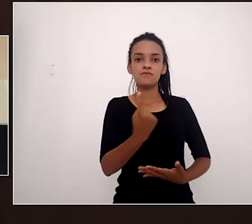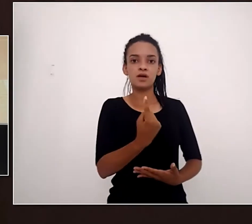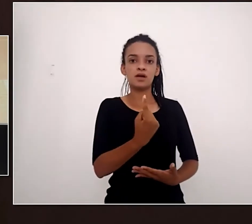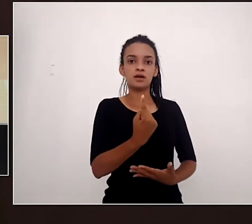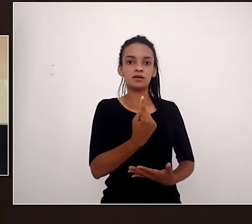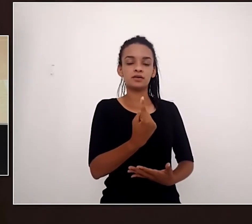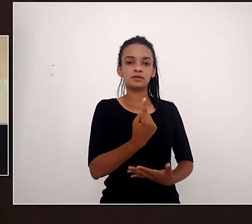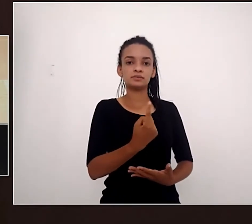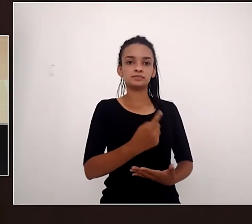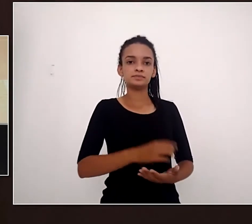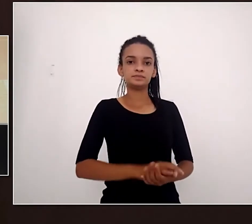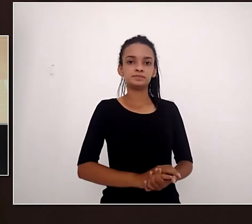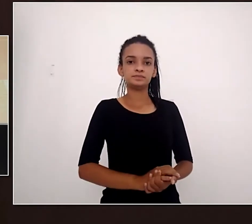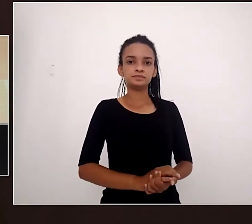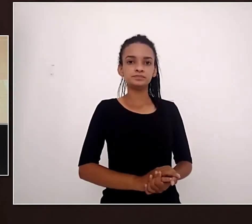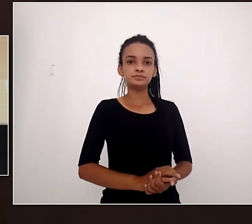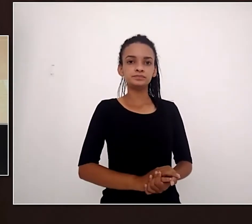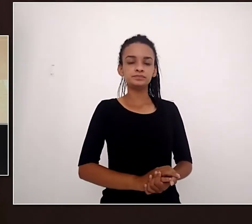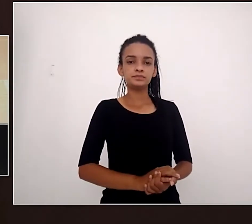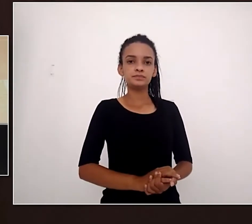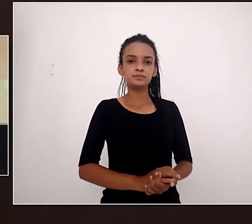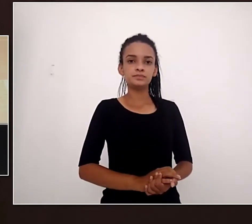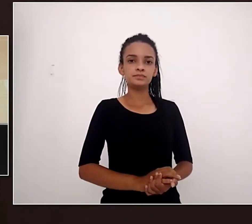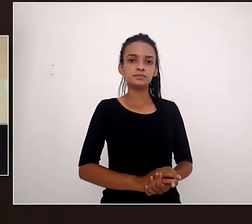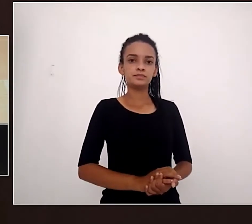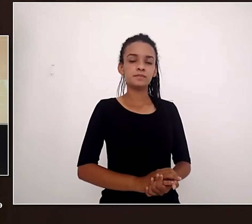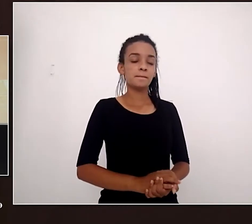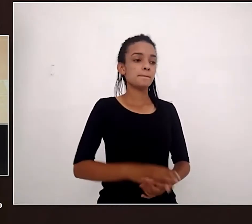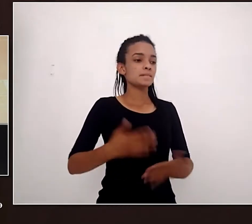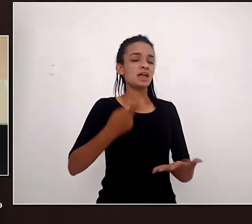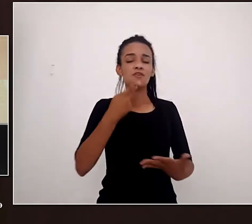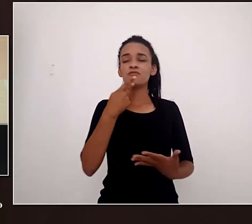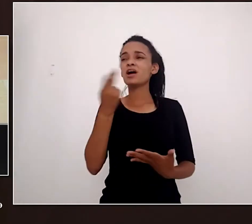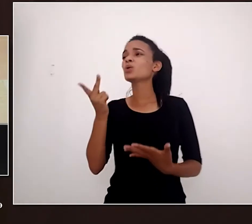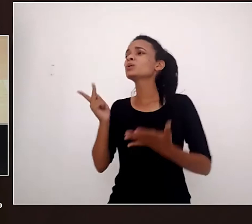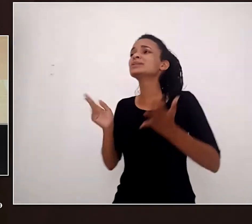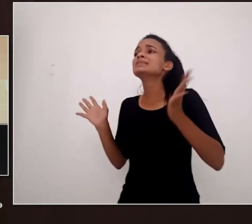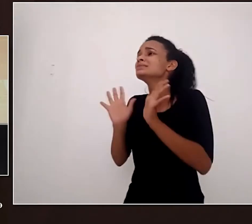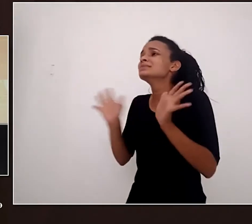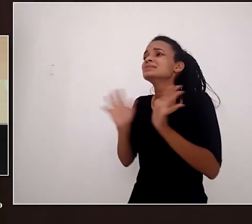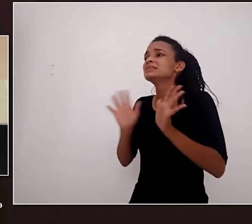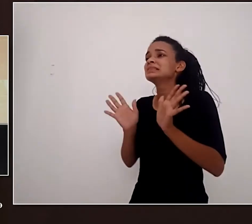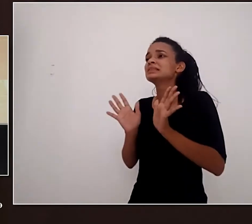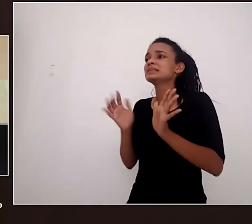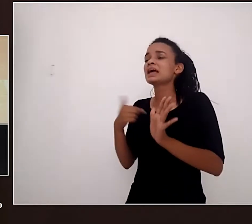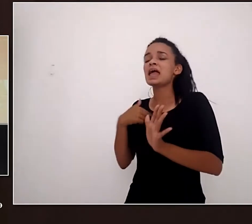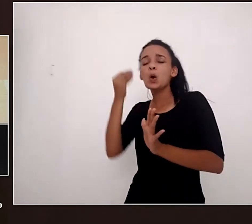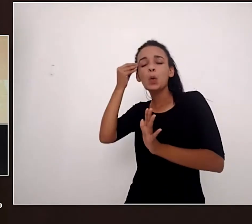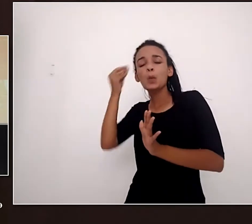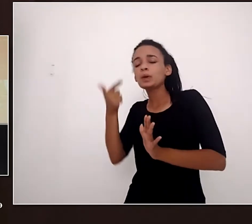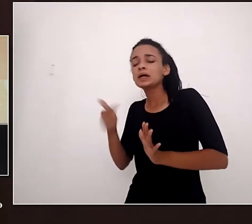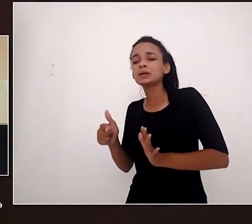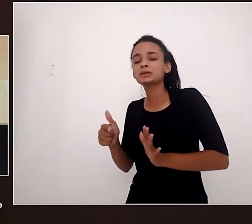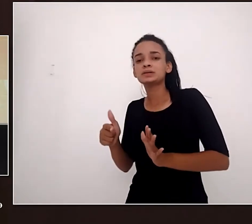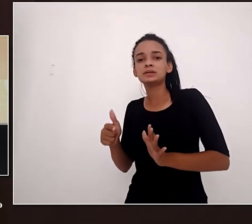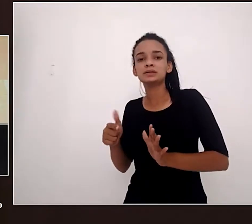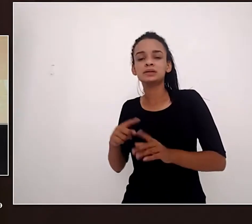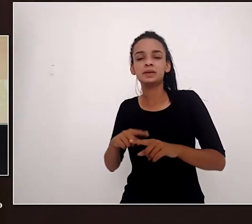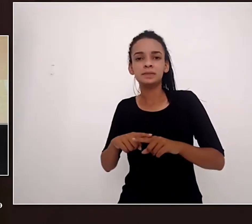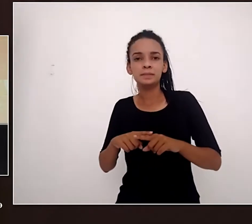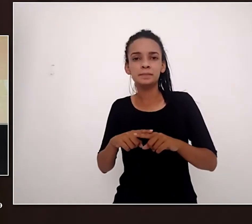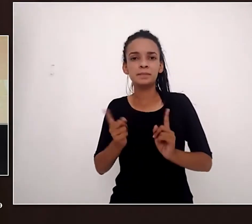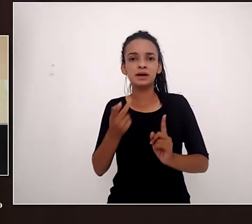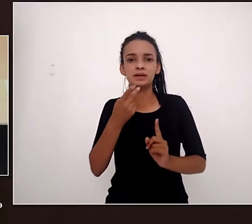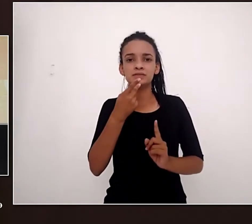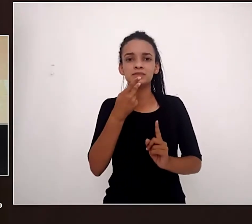isso, disseram, tal não aconteça. Mas Jesus, citando-o, disse, que quer dizer, pois, o que está escrito?